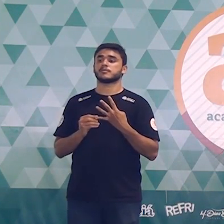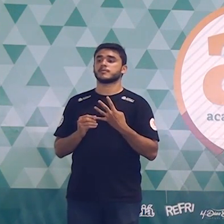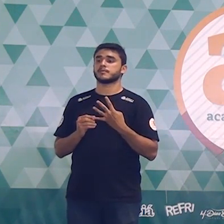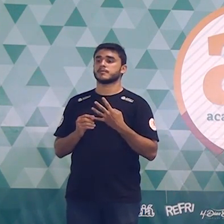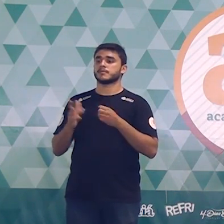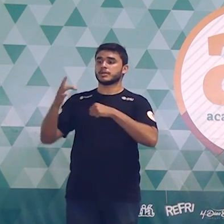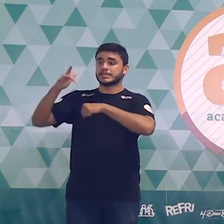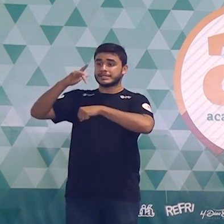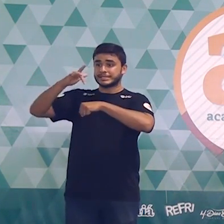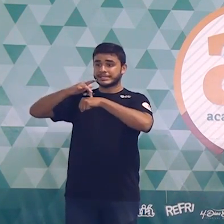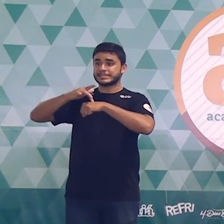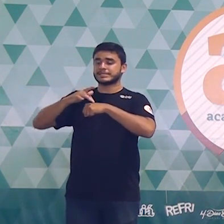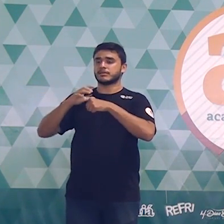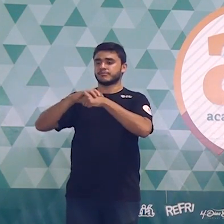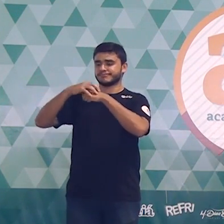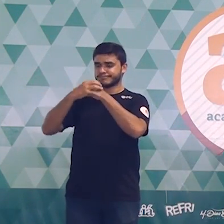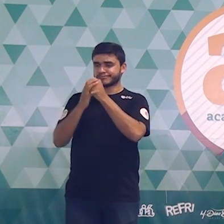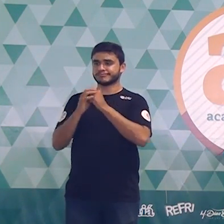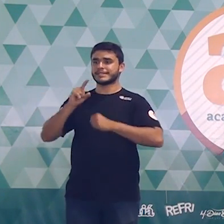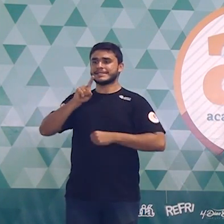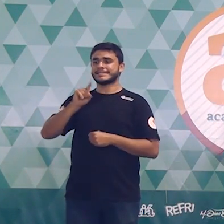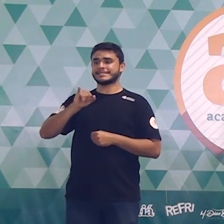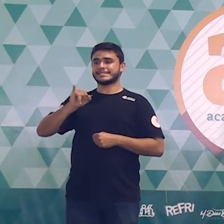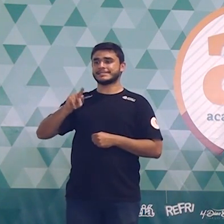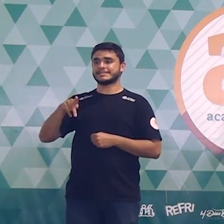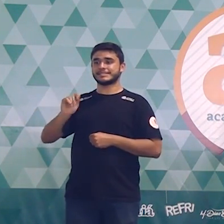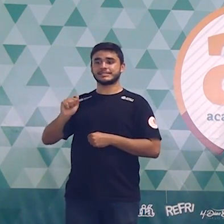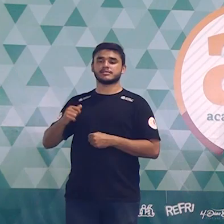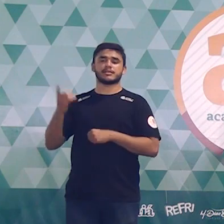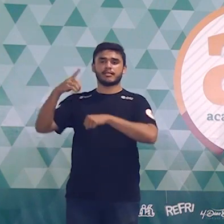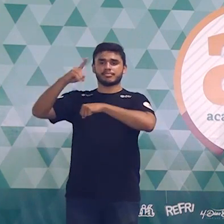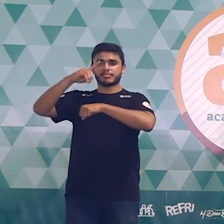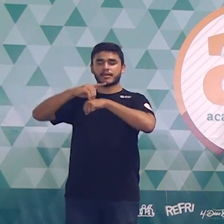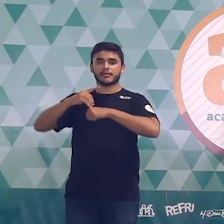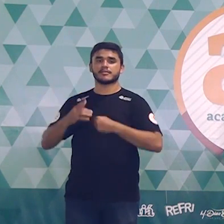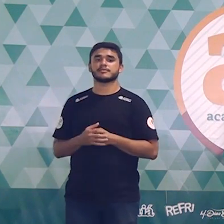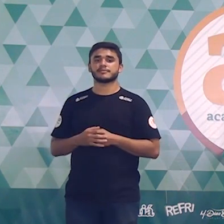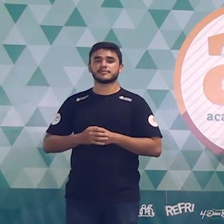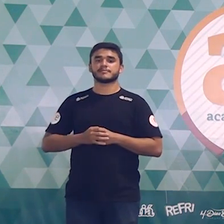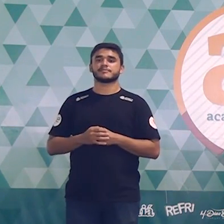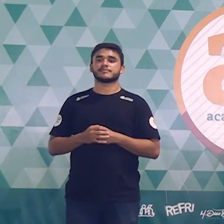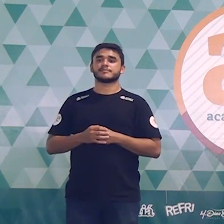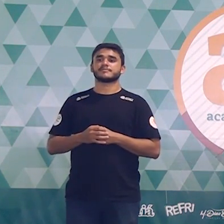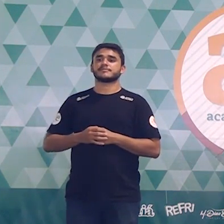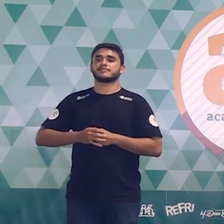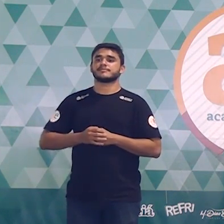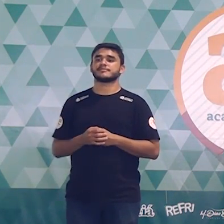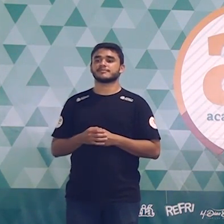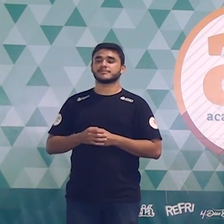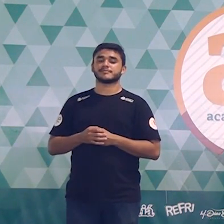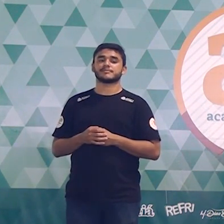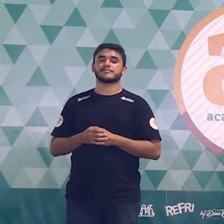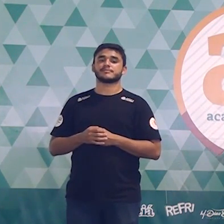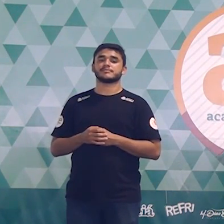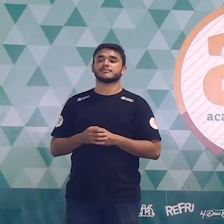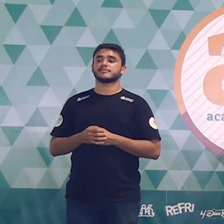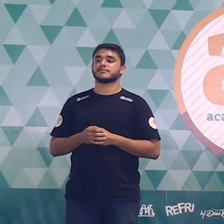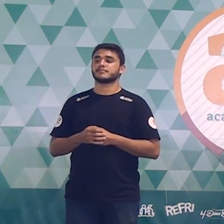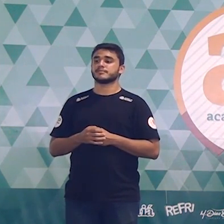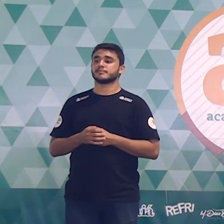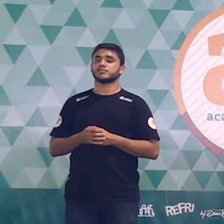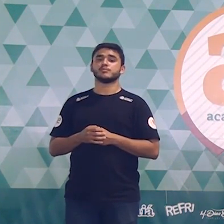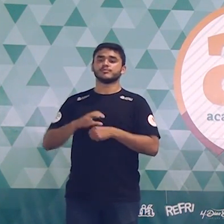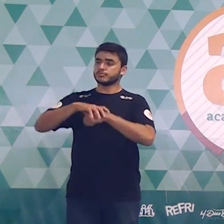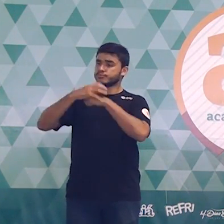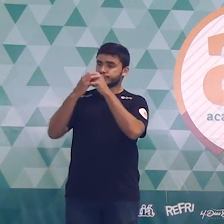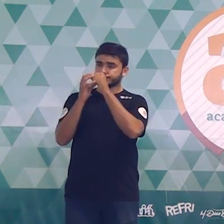zika, dengue, chikungunya. Dengue é bom demais. Eu fui falar de zika e botei dengue. Zika, dengue,